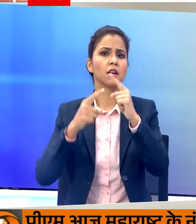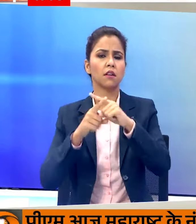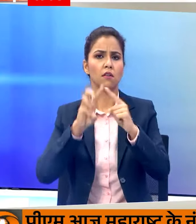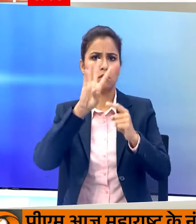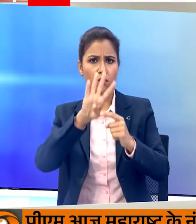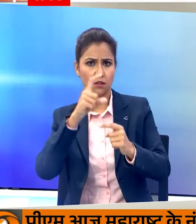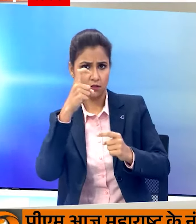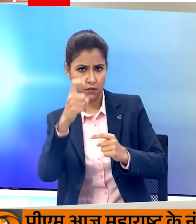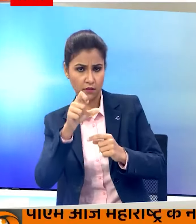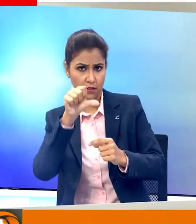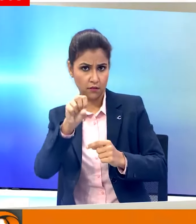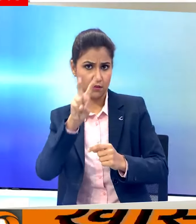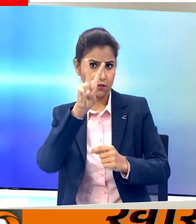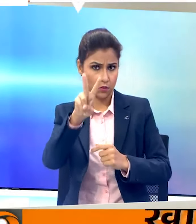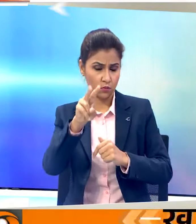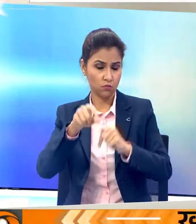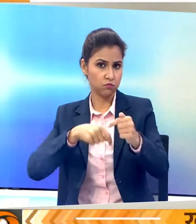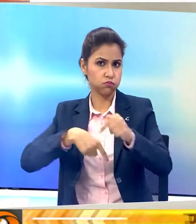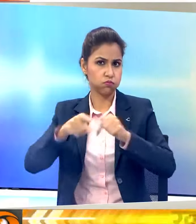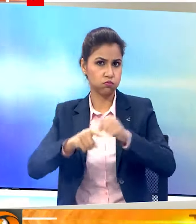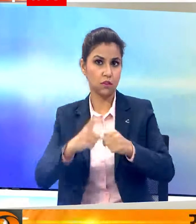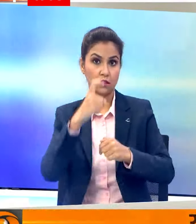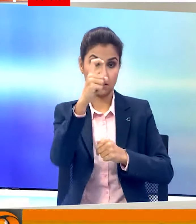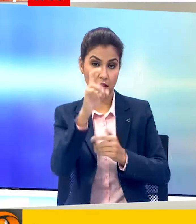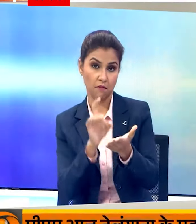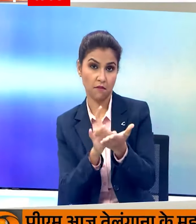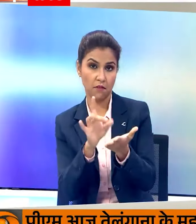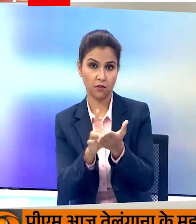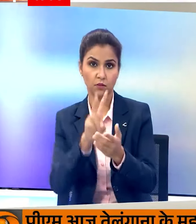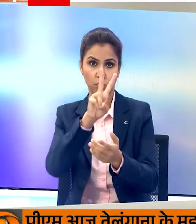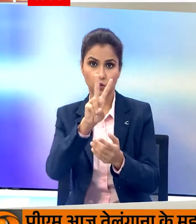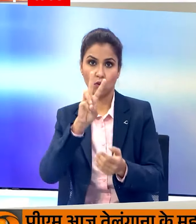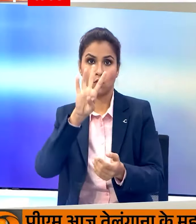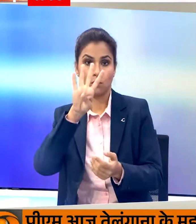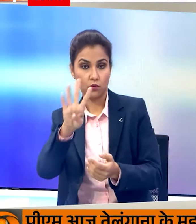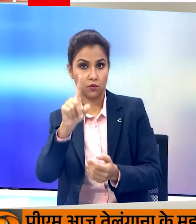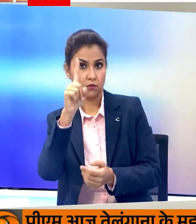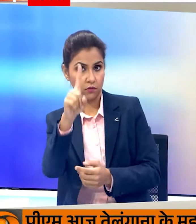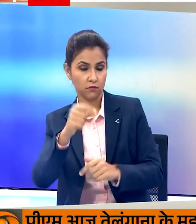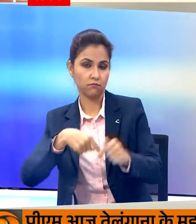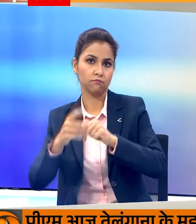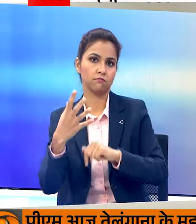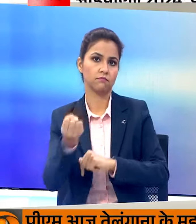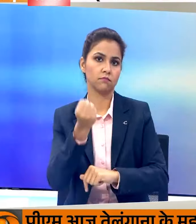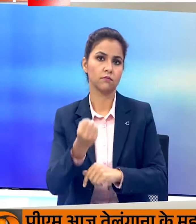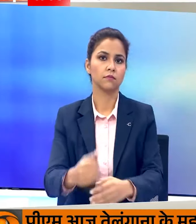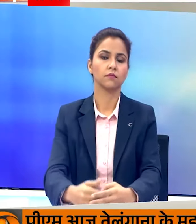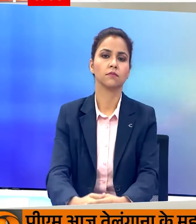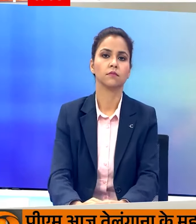गेंदों पर 92 रनों के दम पर सात विकेट पर 241 रन का स्कोर किया